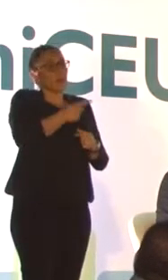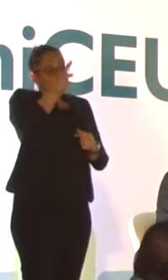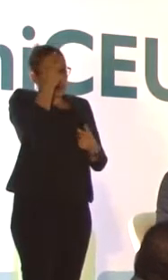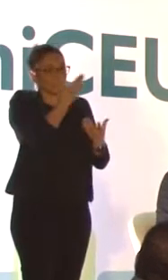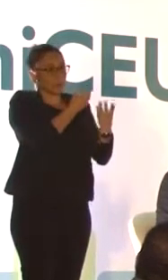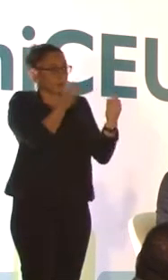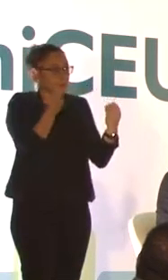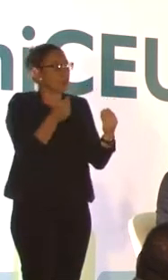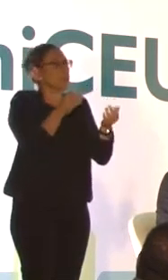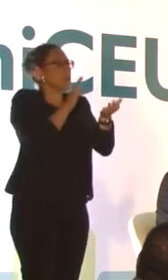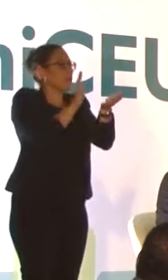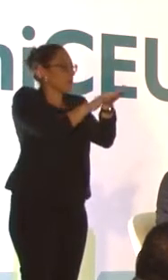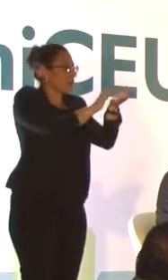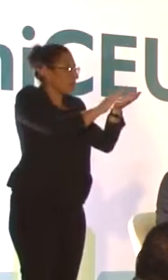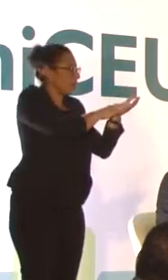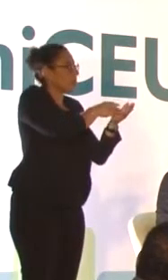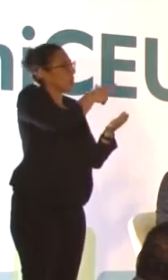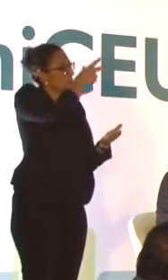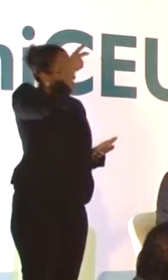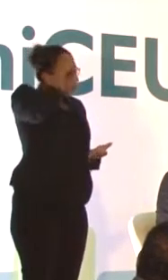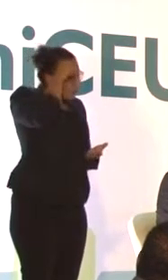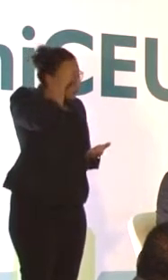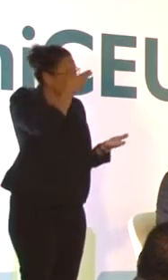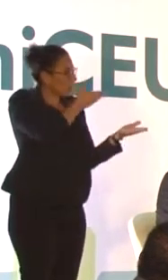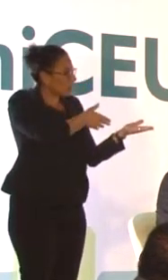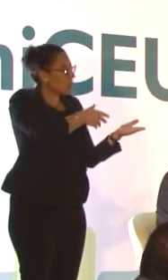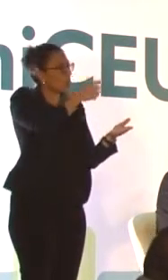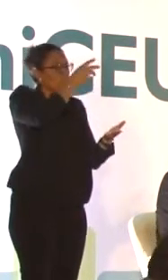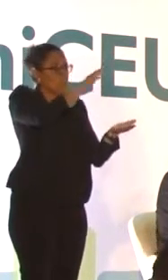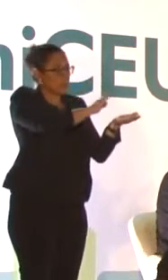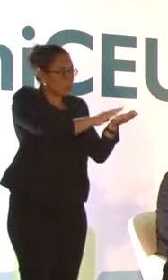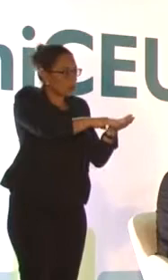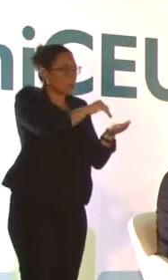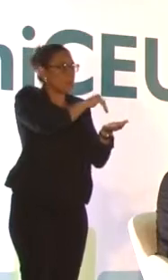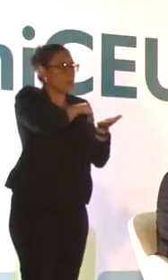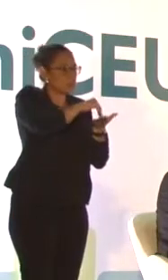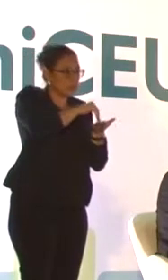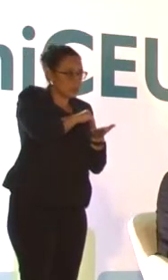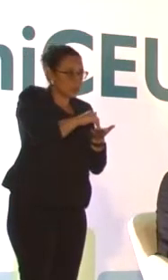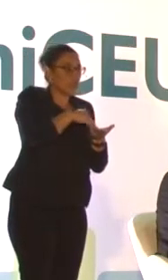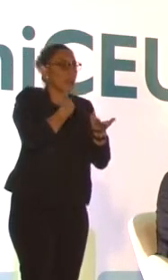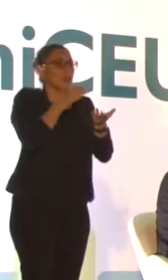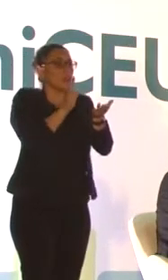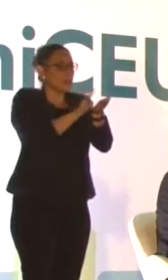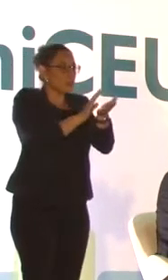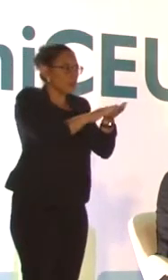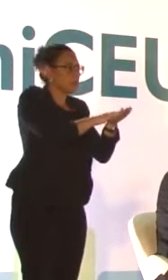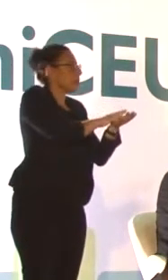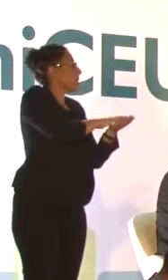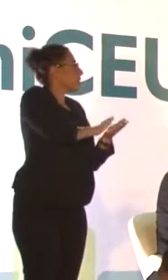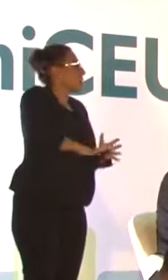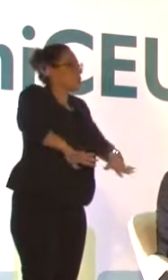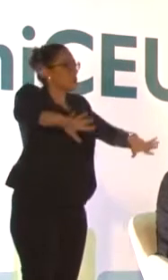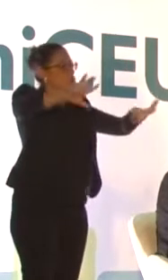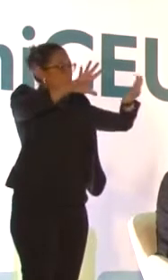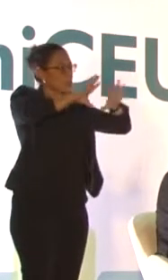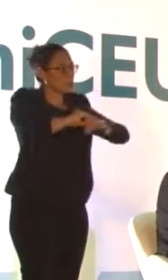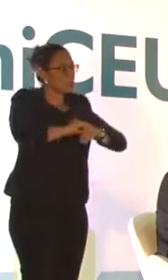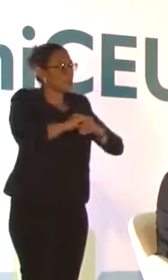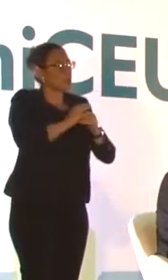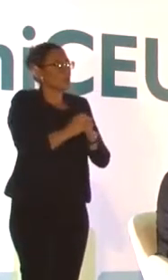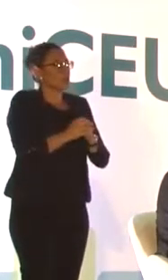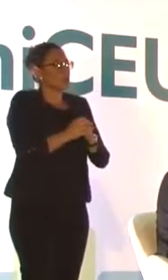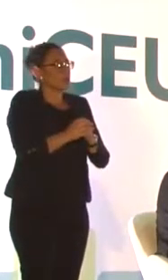esse. Parabéns, parabéns prefeito, parabéns secretário Jalita, parabéns a todos vocês,